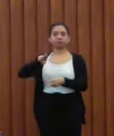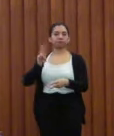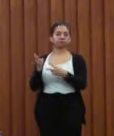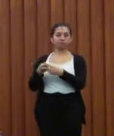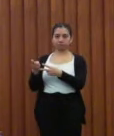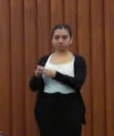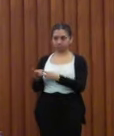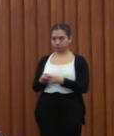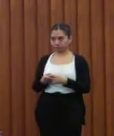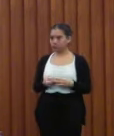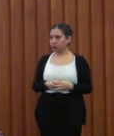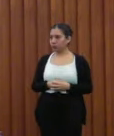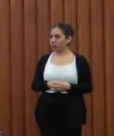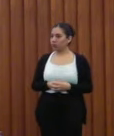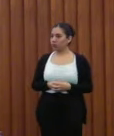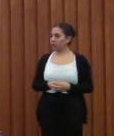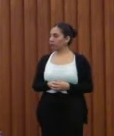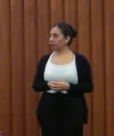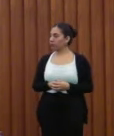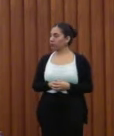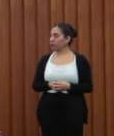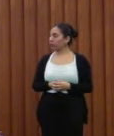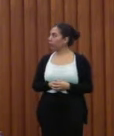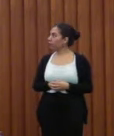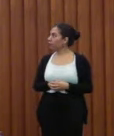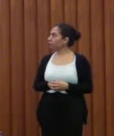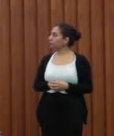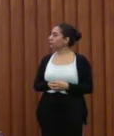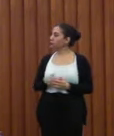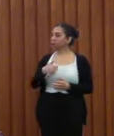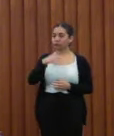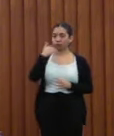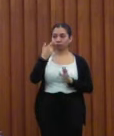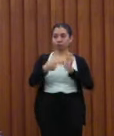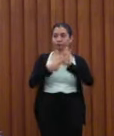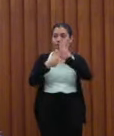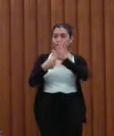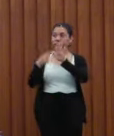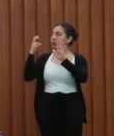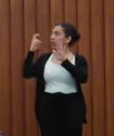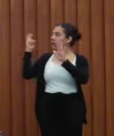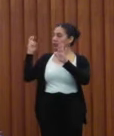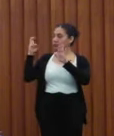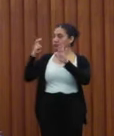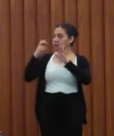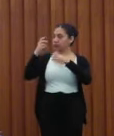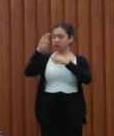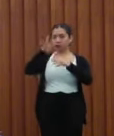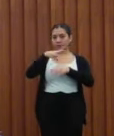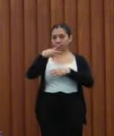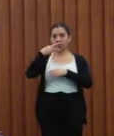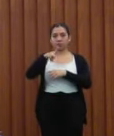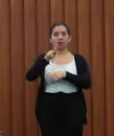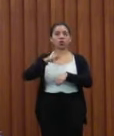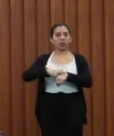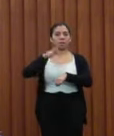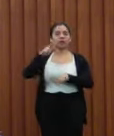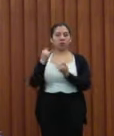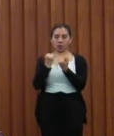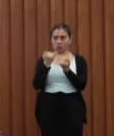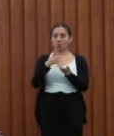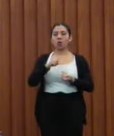Déjenme decirles, no les traigo esta gráfica, pero la mayoría también son trans, ¿no? De las